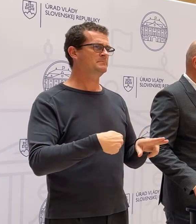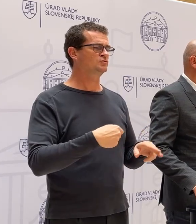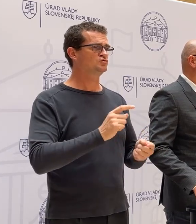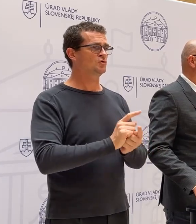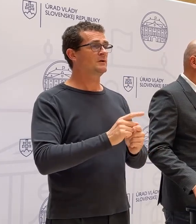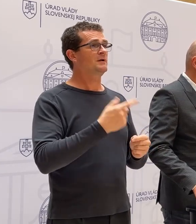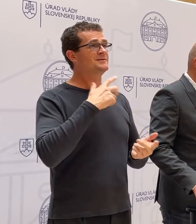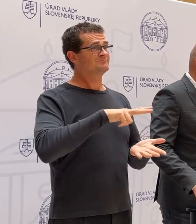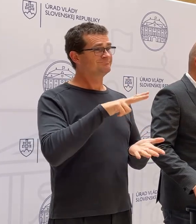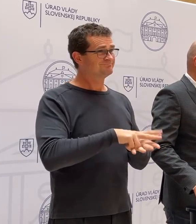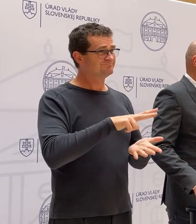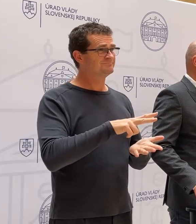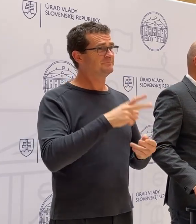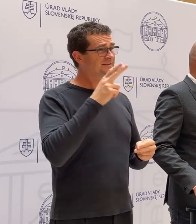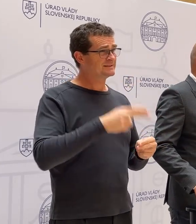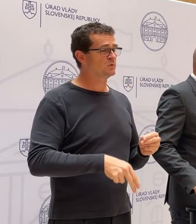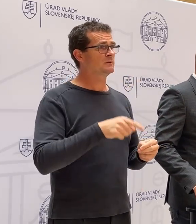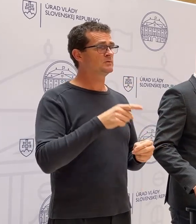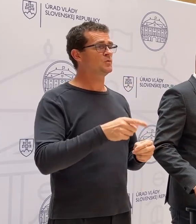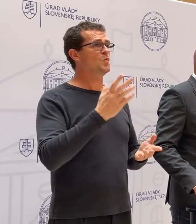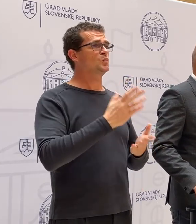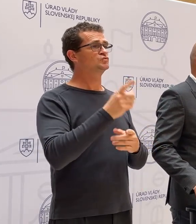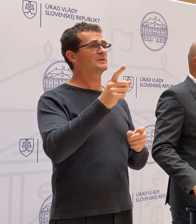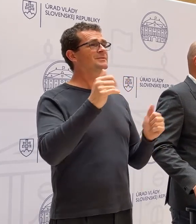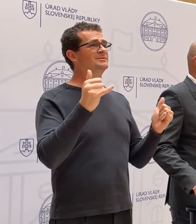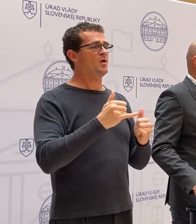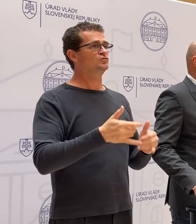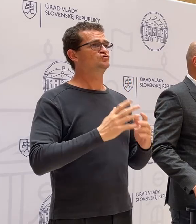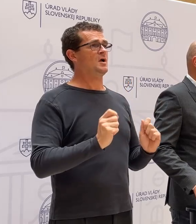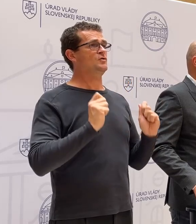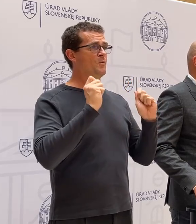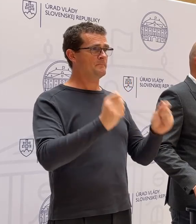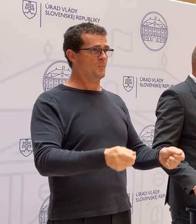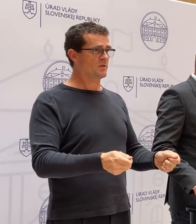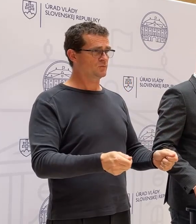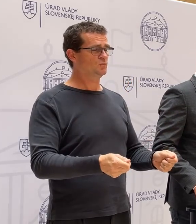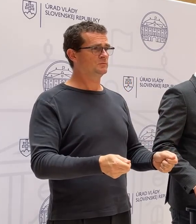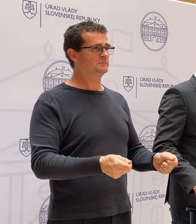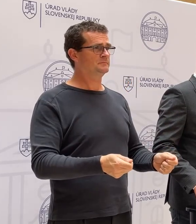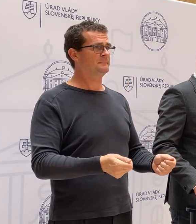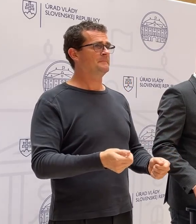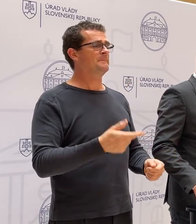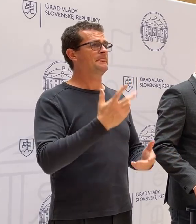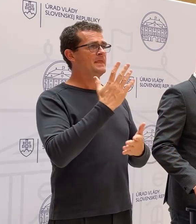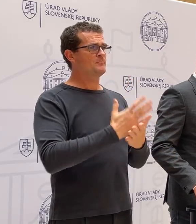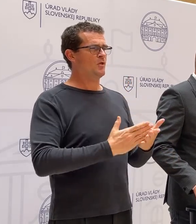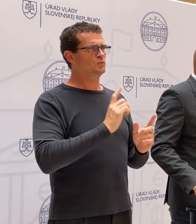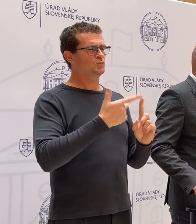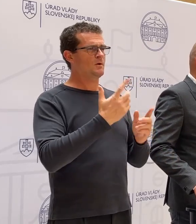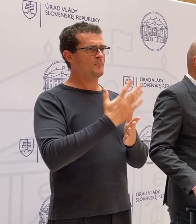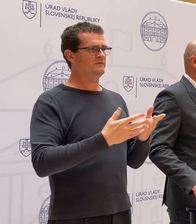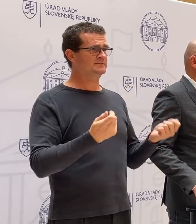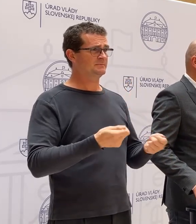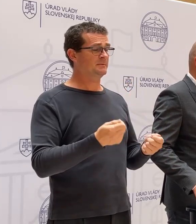dohodnuté. Definitívne, finálne to bude vtedy, keď oni naozaj tú žiadosť o investičnú pomoc dajú, druhej